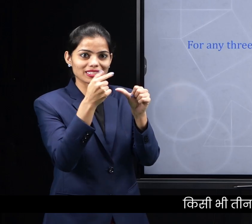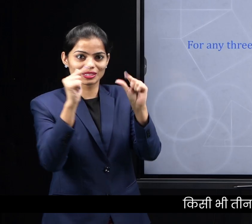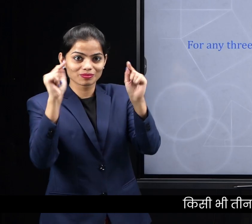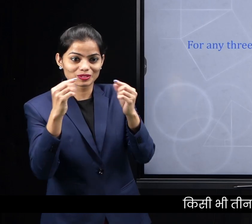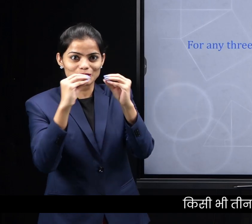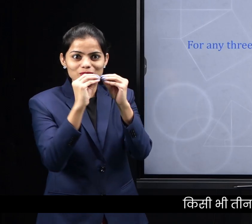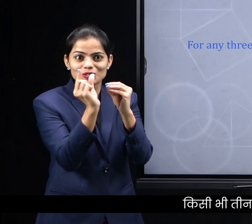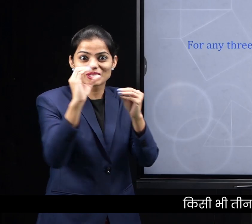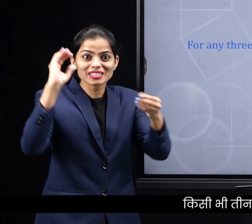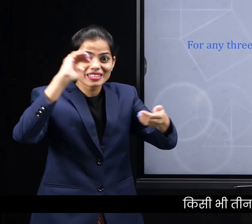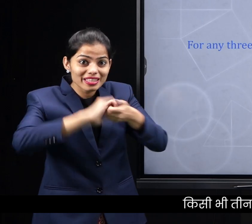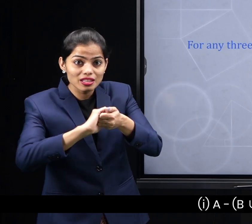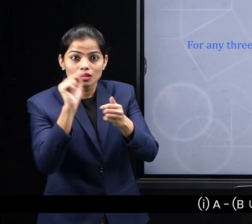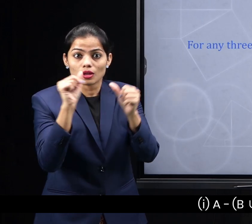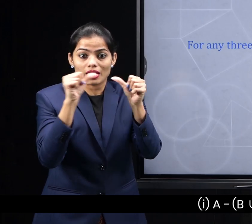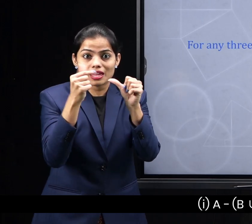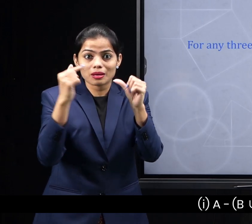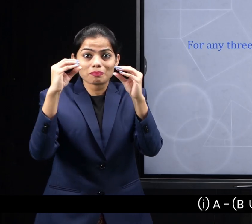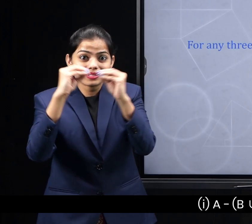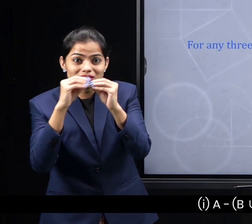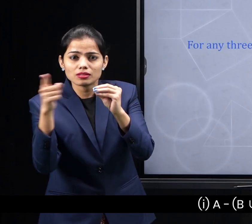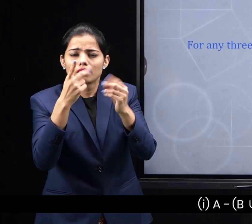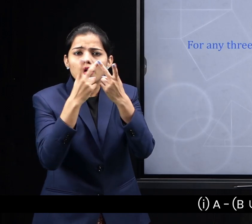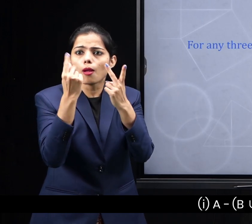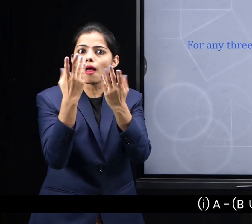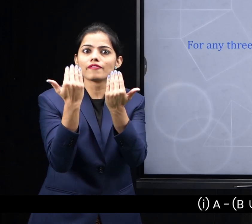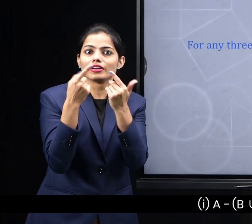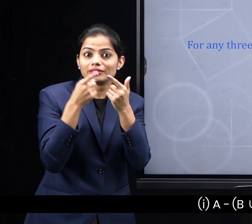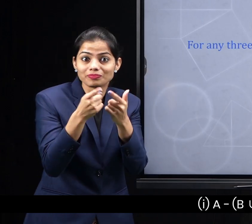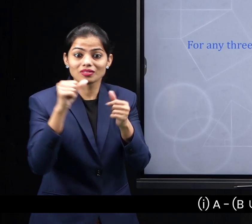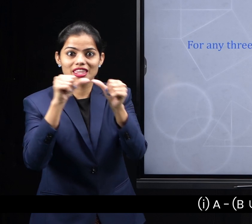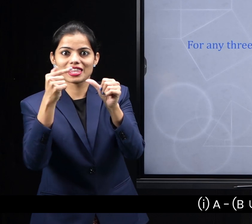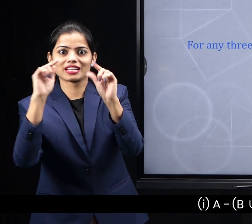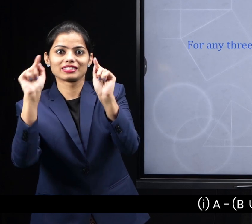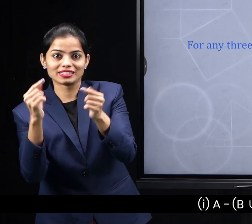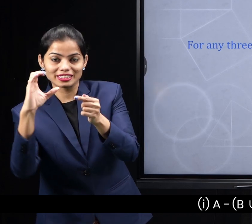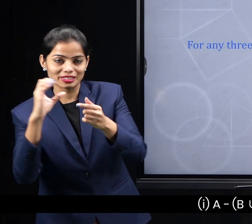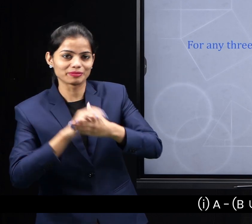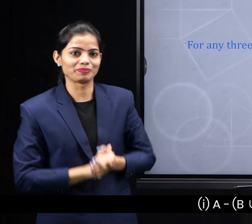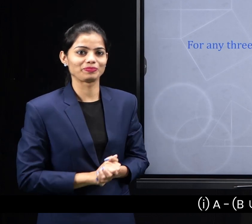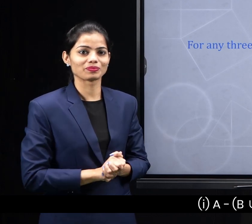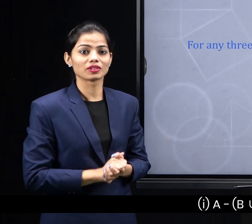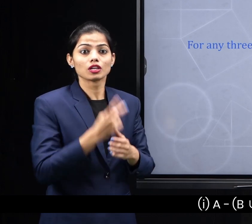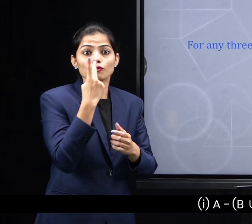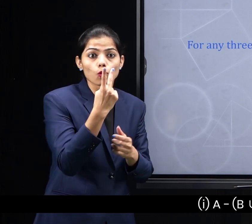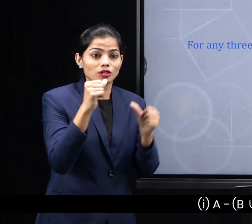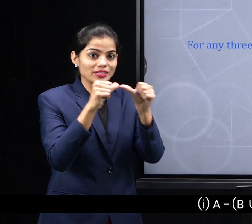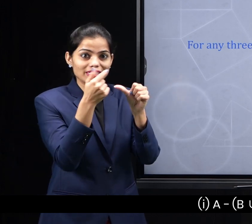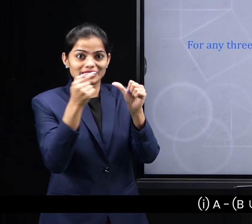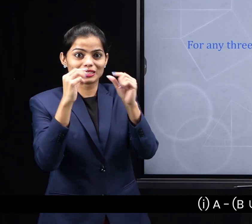C के लिए A माइनस B यूनियन C इज इक्वल्स टू A माइनस B इंटरसेक्शन A माइनस